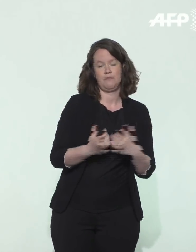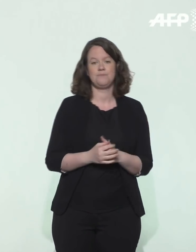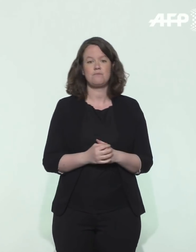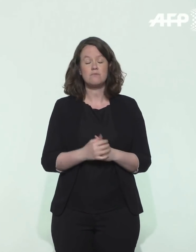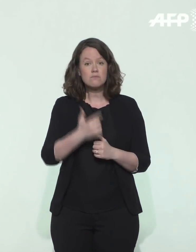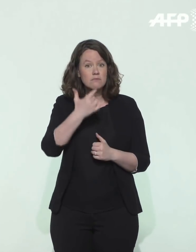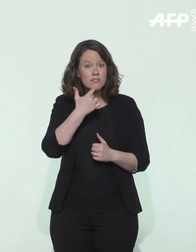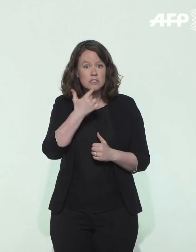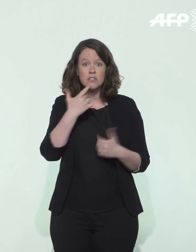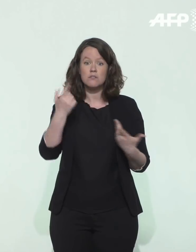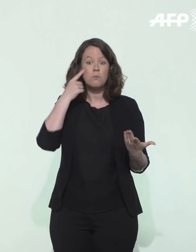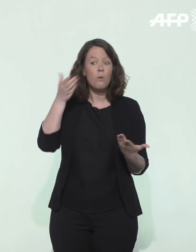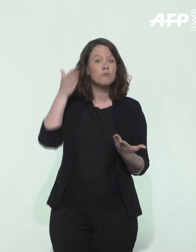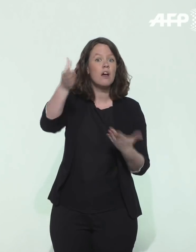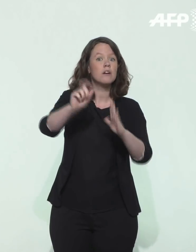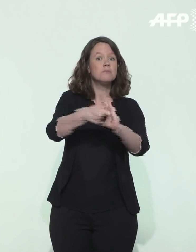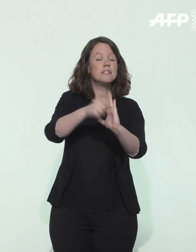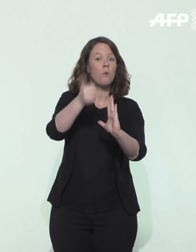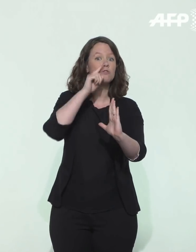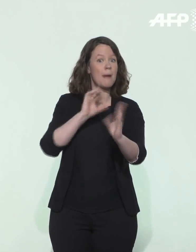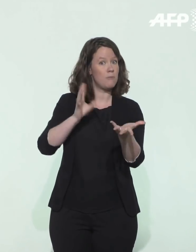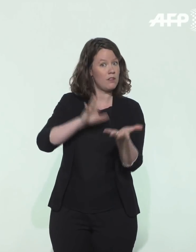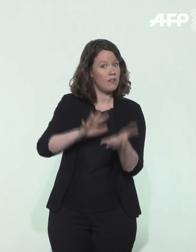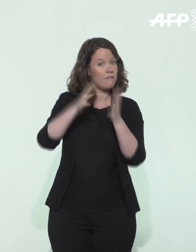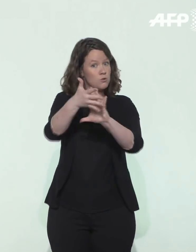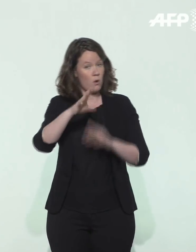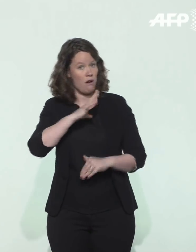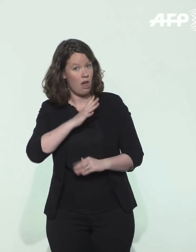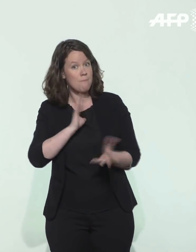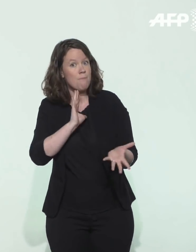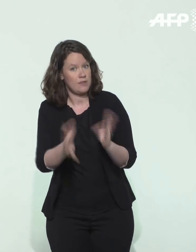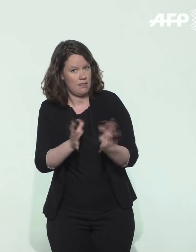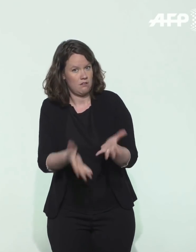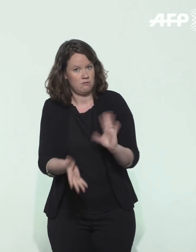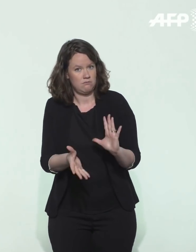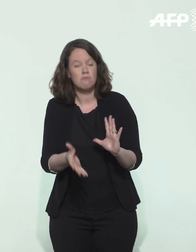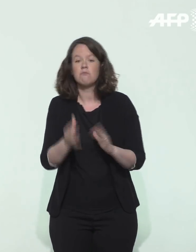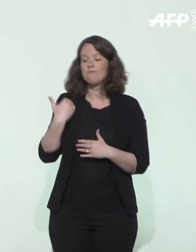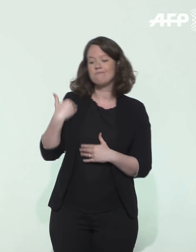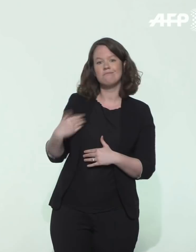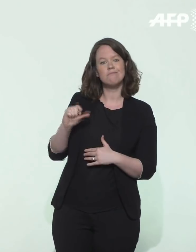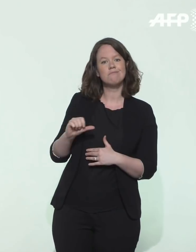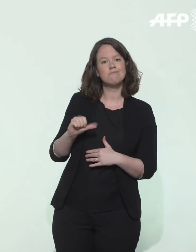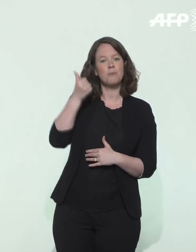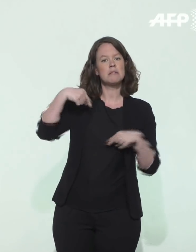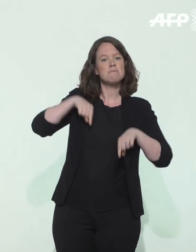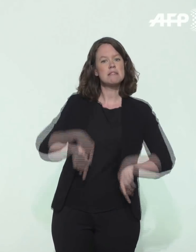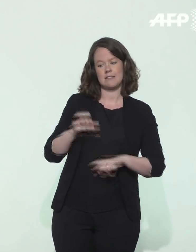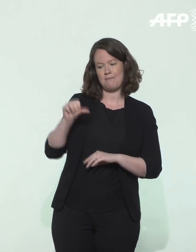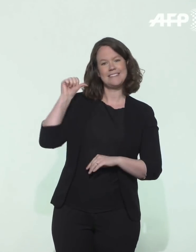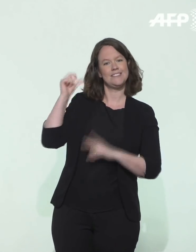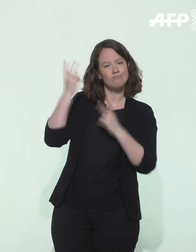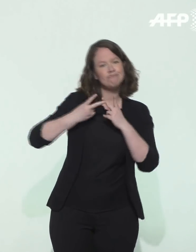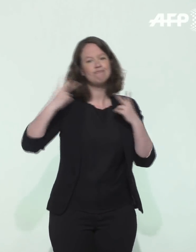de la situation de notre pays au 11 mai. Le Premier ministre l'a rappelé mardi, toujours dans son allocution à l'Assemblée